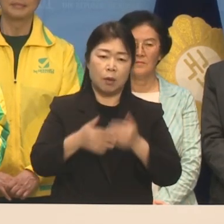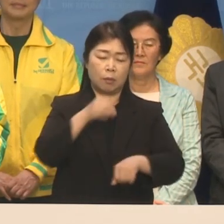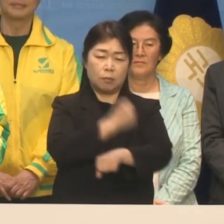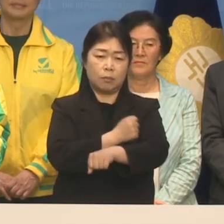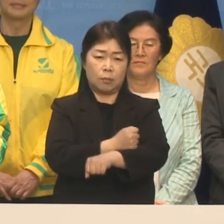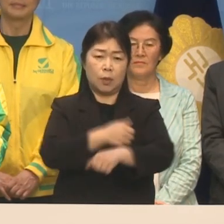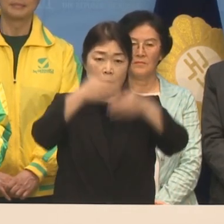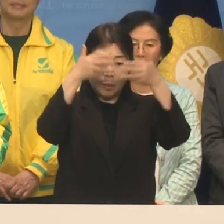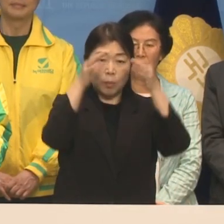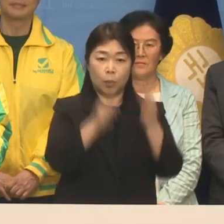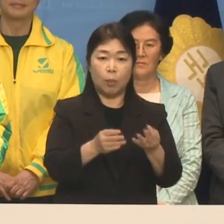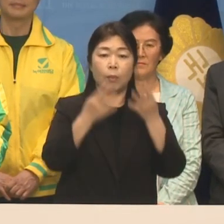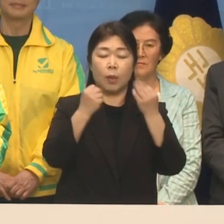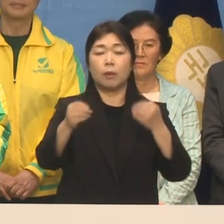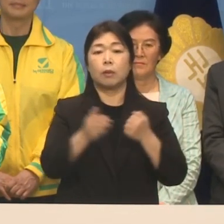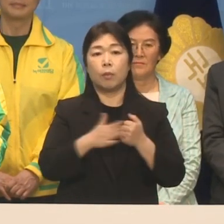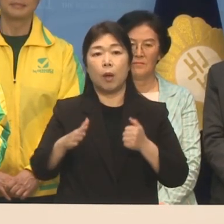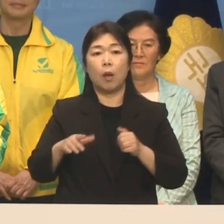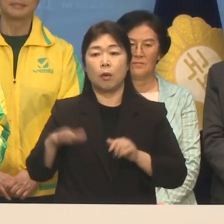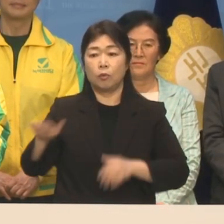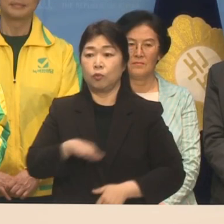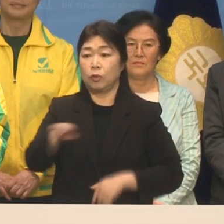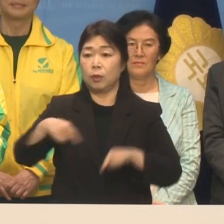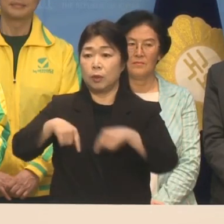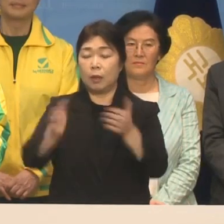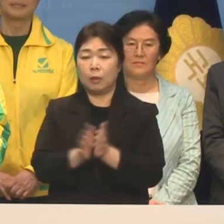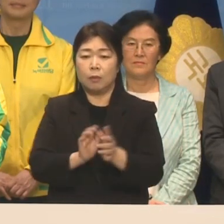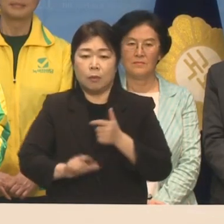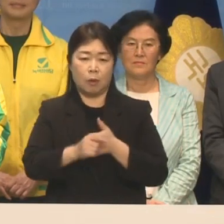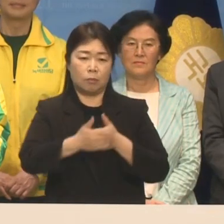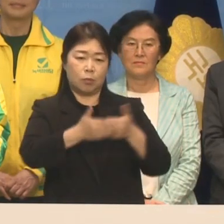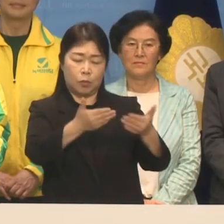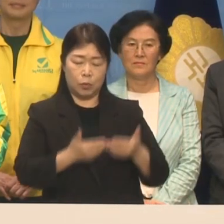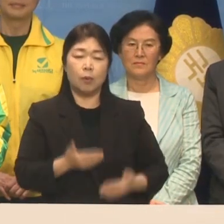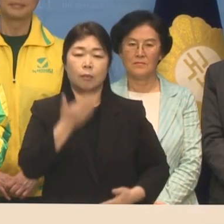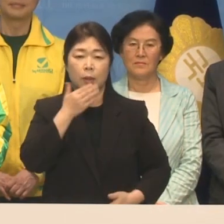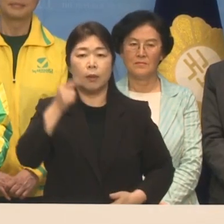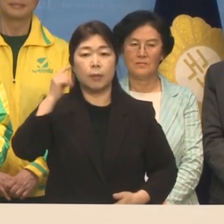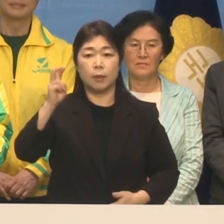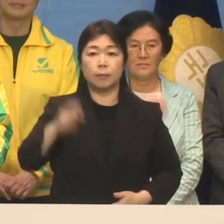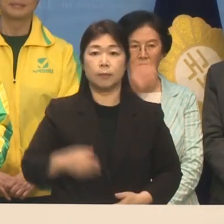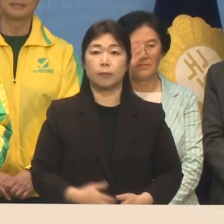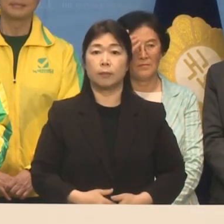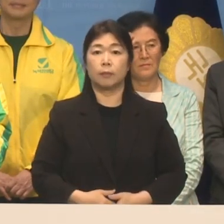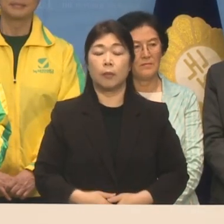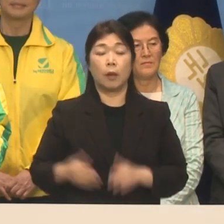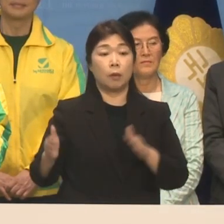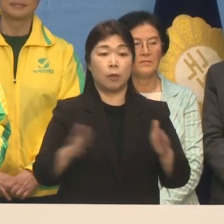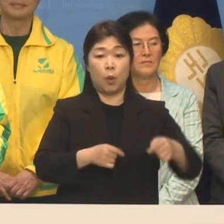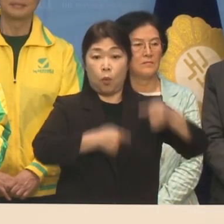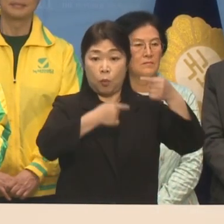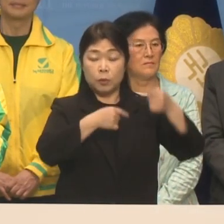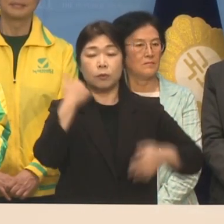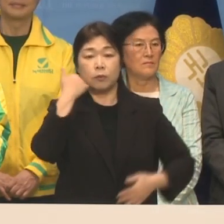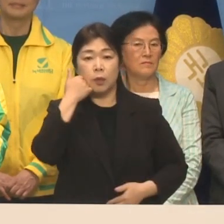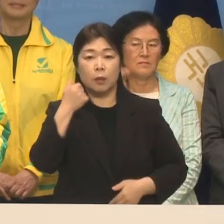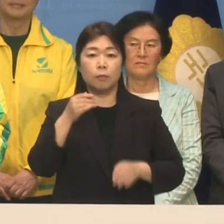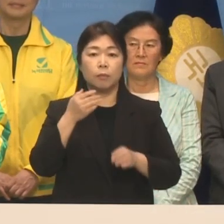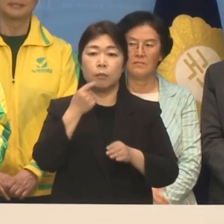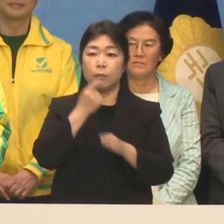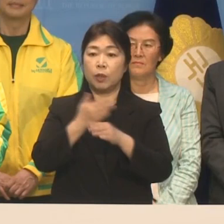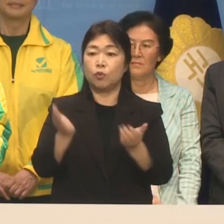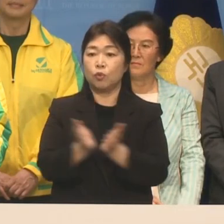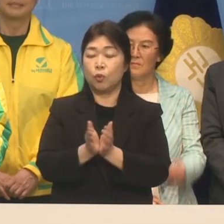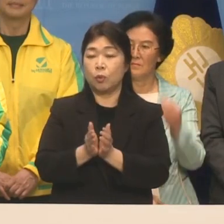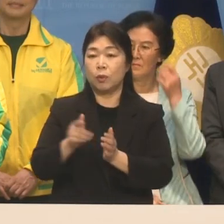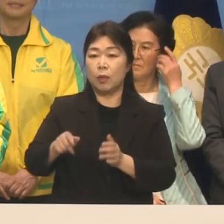녹색정의당의 기후정치를 조금 더 풍요롭게 풍성하게 만들 수 있도록 하겠습니다. 또 한 분의 고문으로는 민주노동당 현혜자